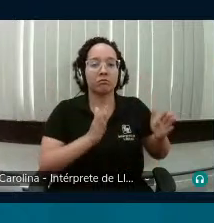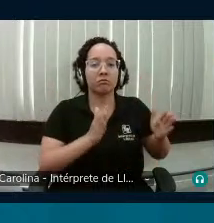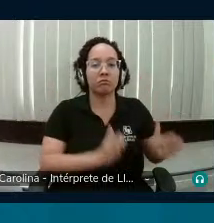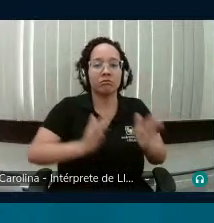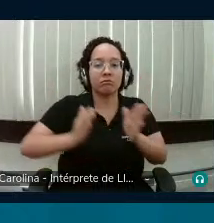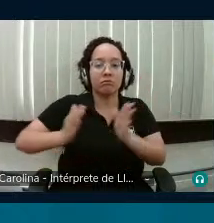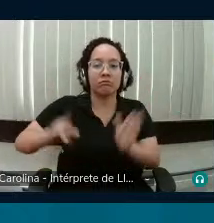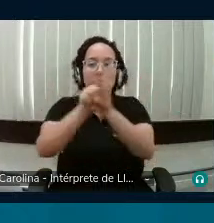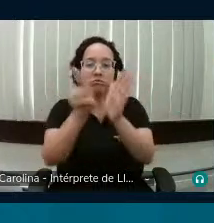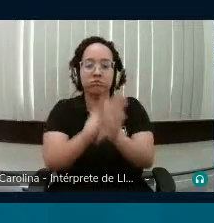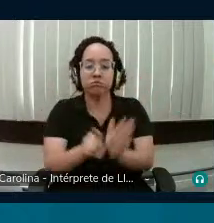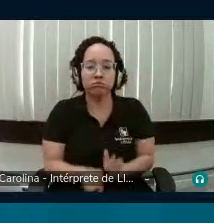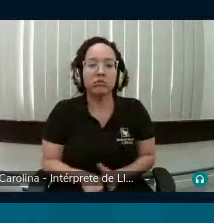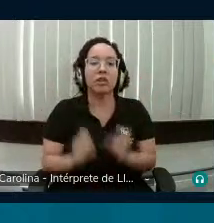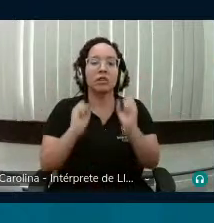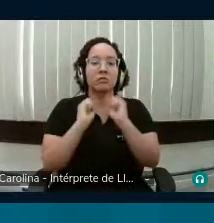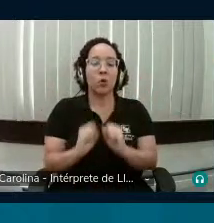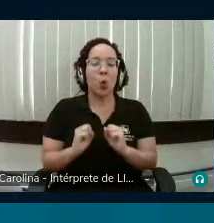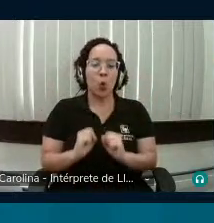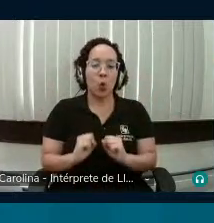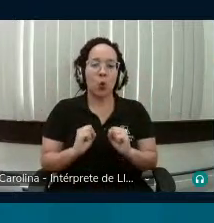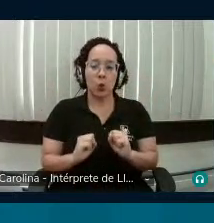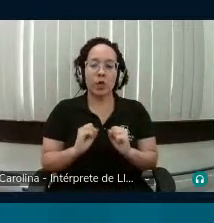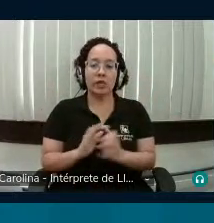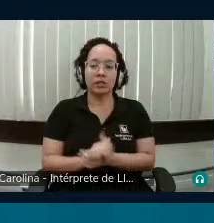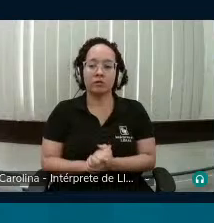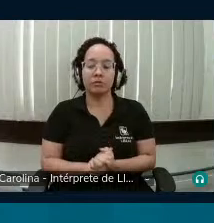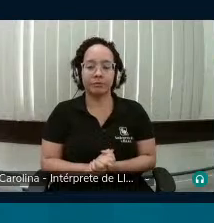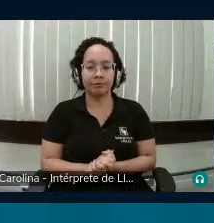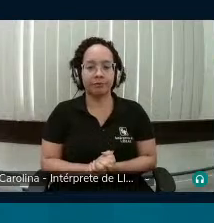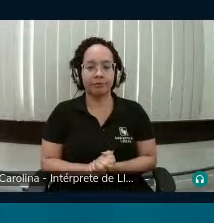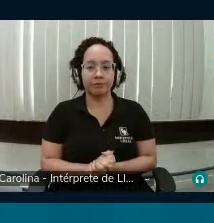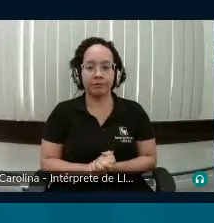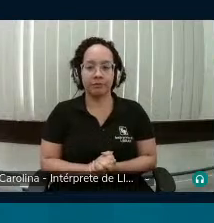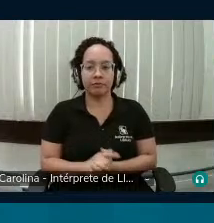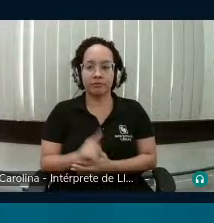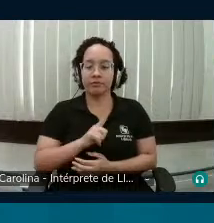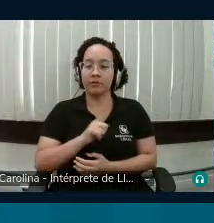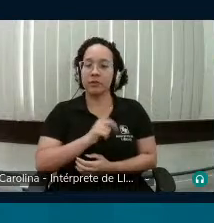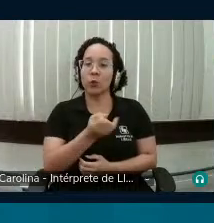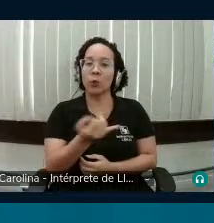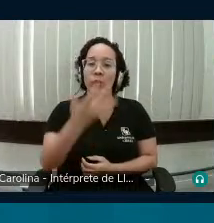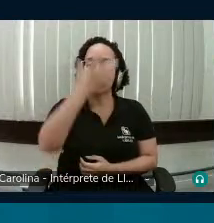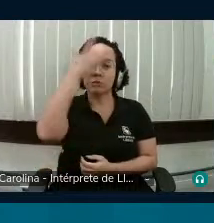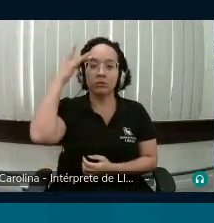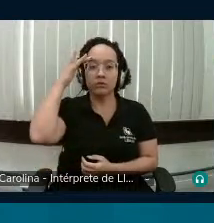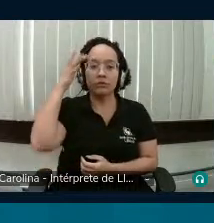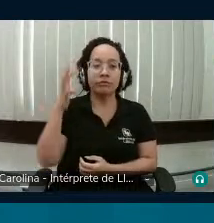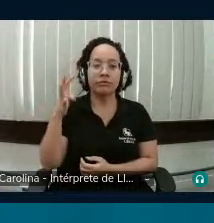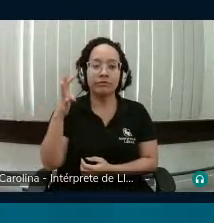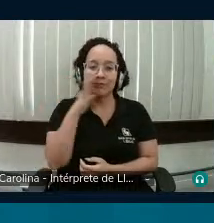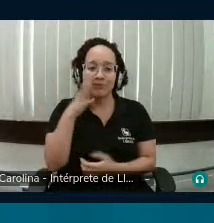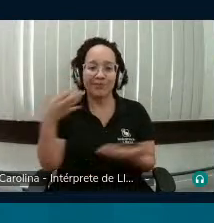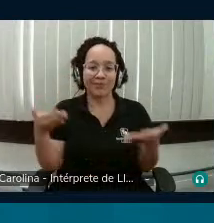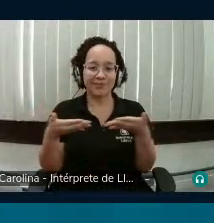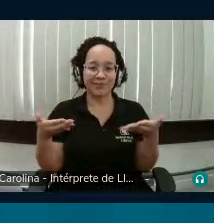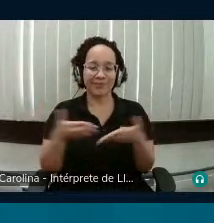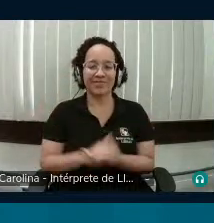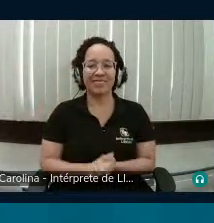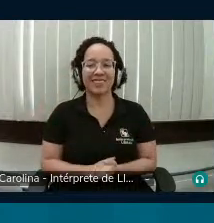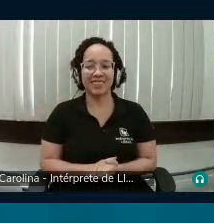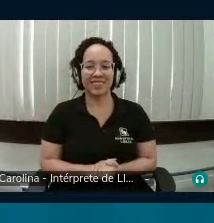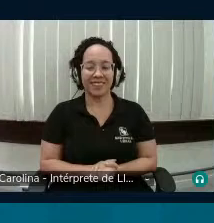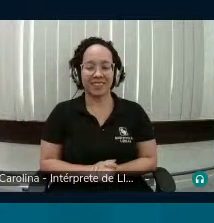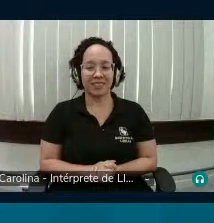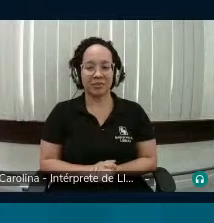poucas questões, né, em função do tempo e também da quantidade de pessoas que estão nos assistindo. Professora, fica à vontade, é um prazer tê-la